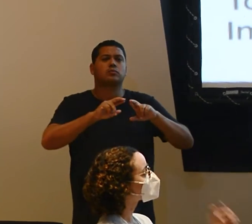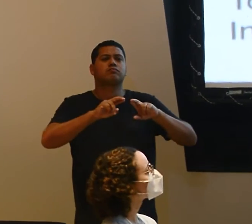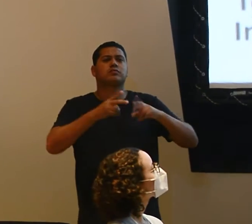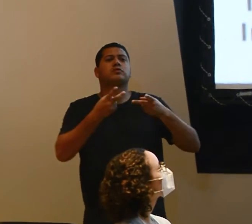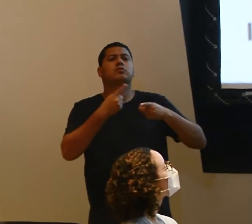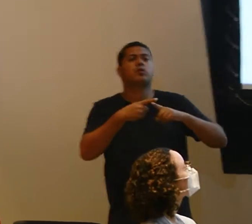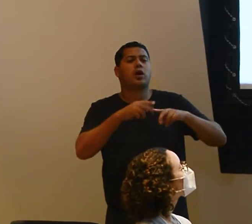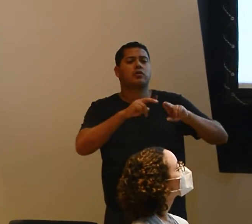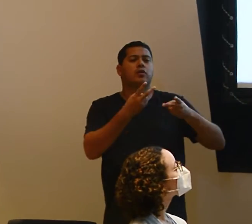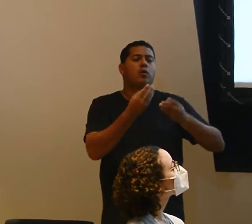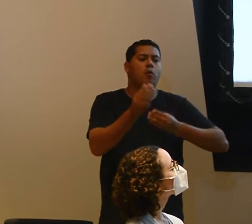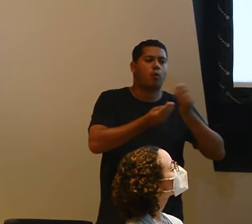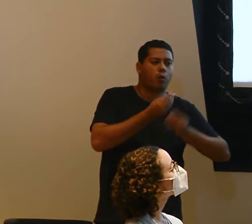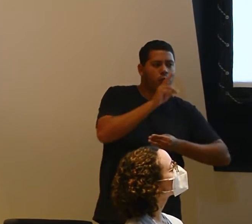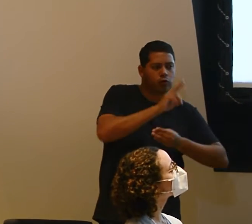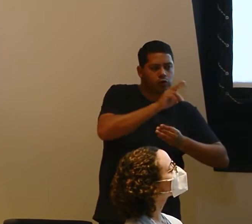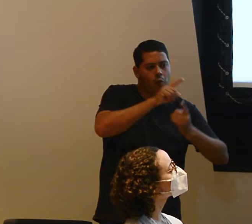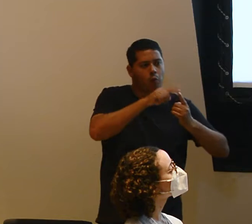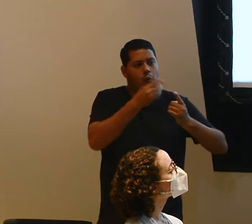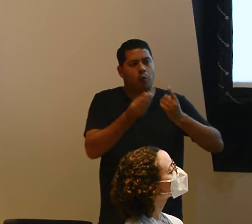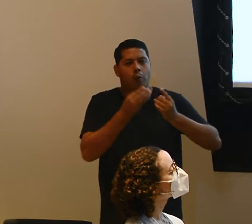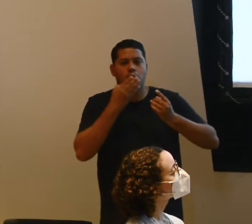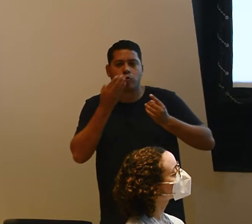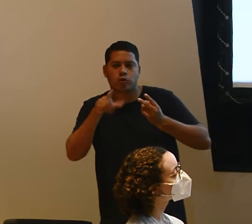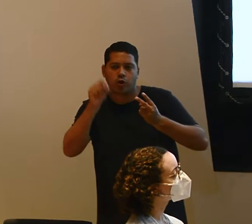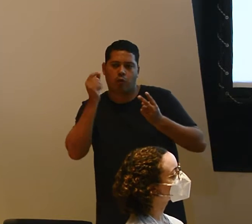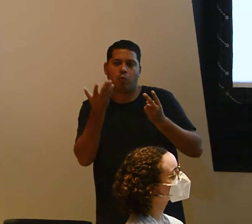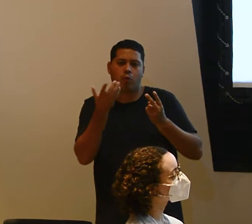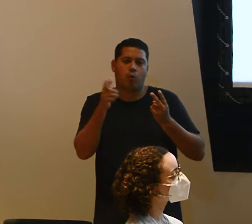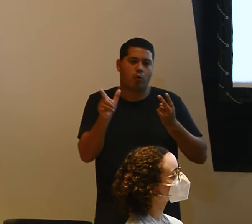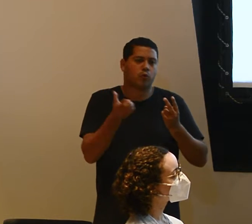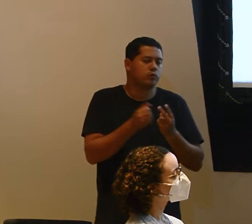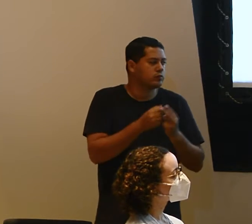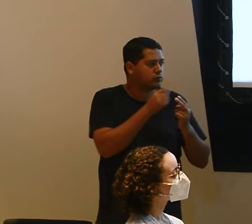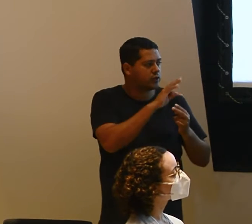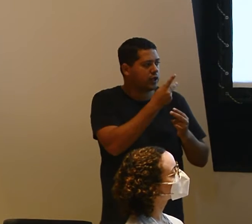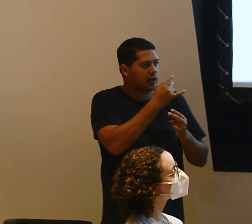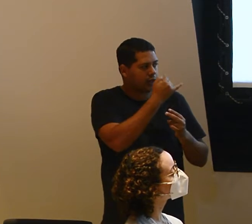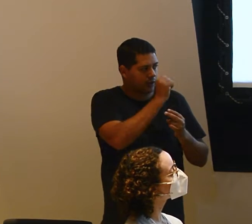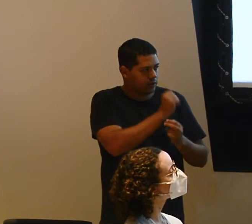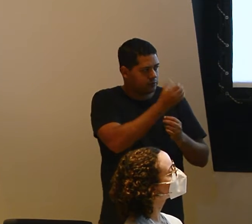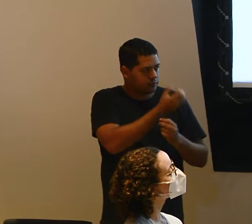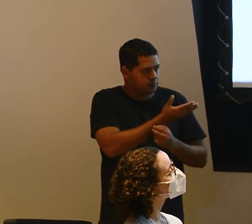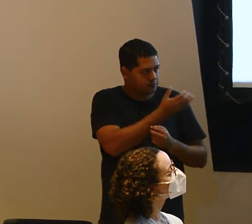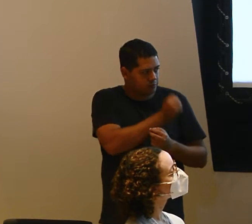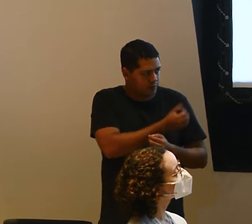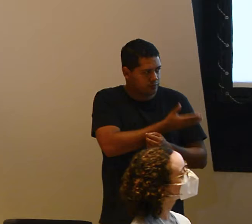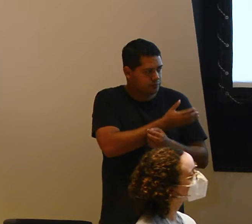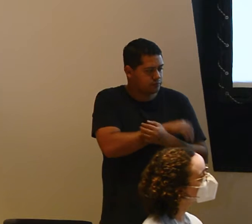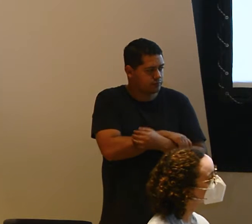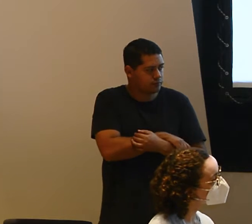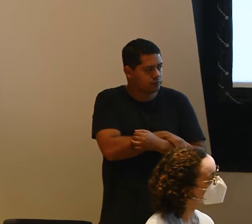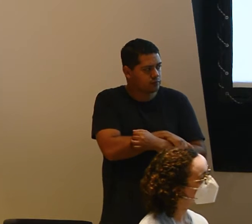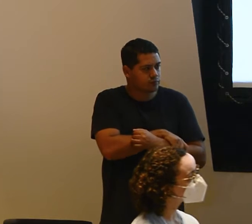gente usaria uma de uma forma bem simples, quando é que a gente não usaria outra? Thaís, poderia começar com você? Por exemplo, essas próteses, quando a